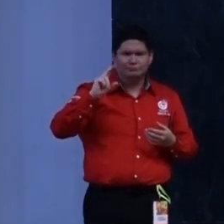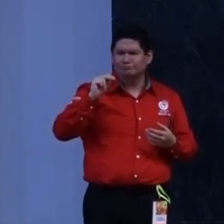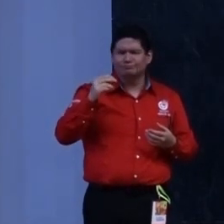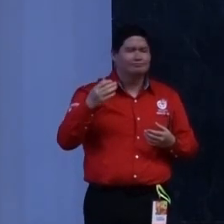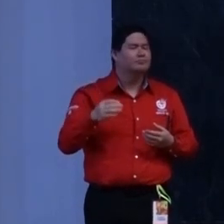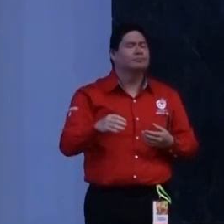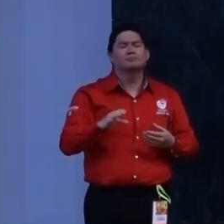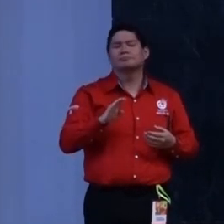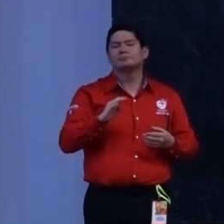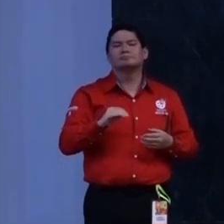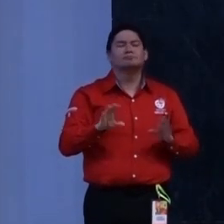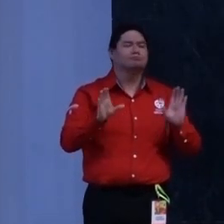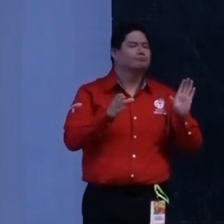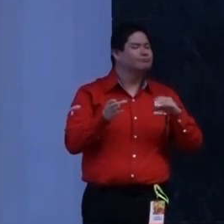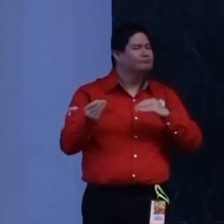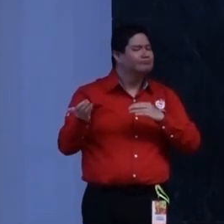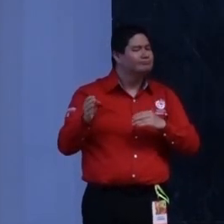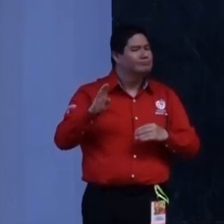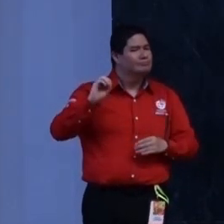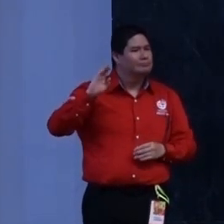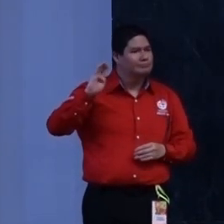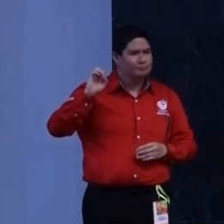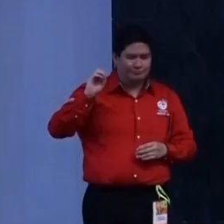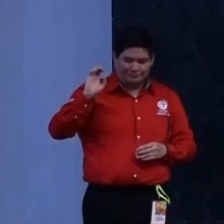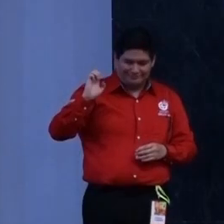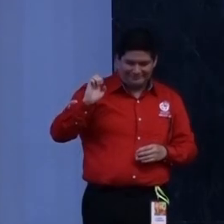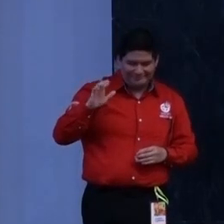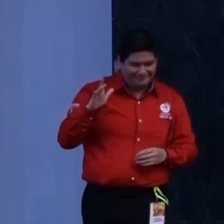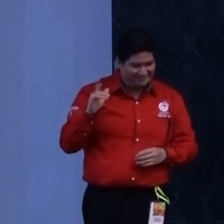tan bien. Digamos,